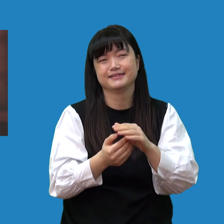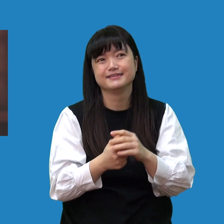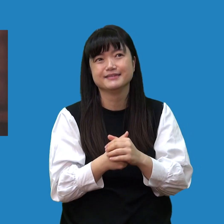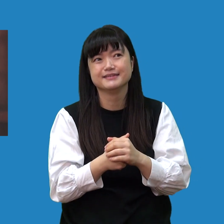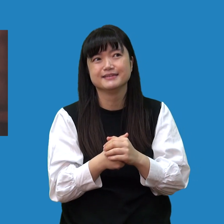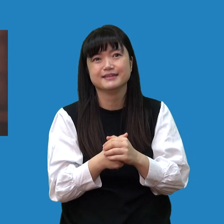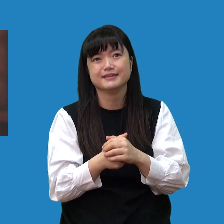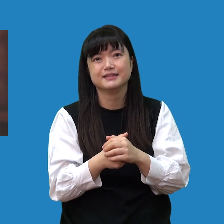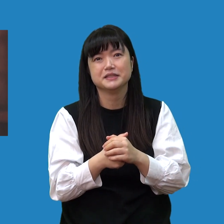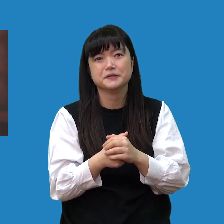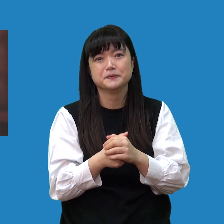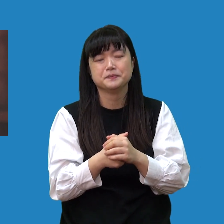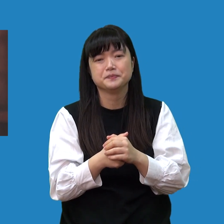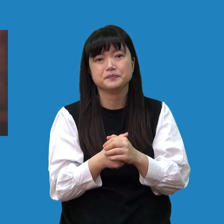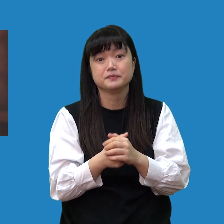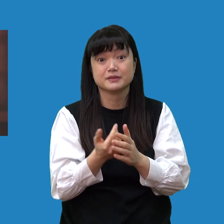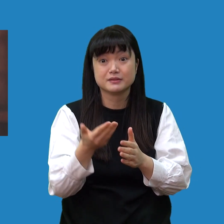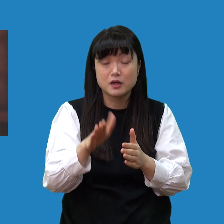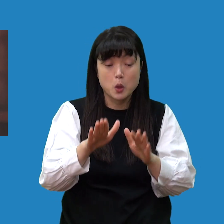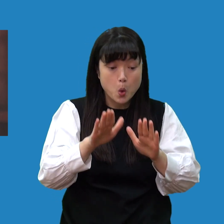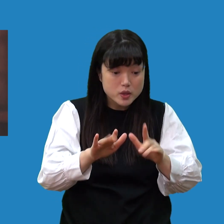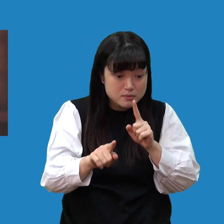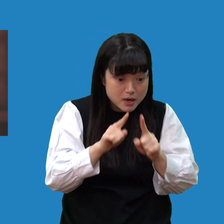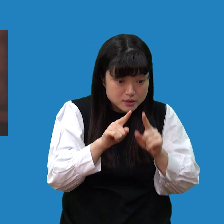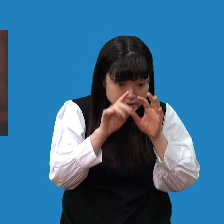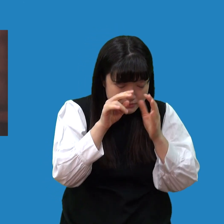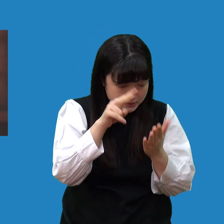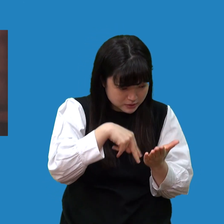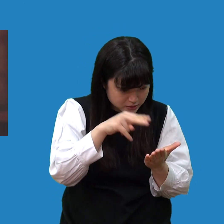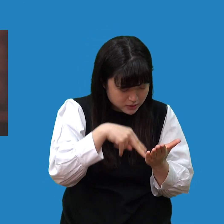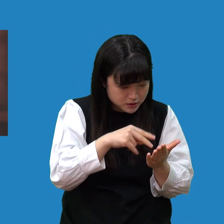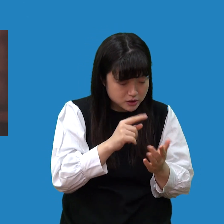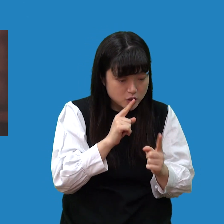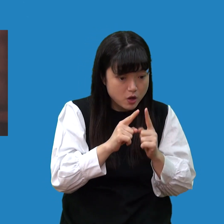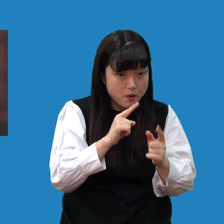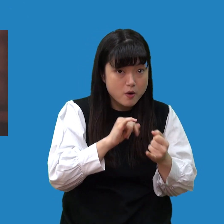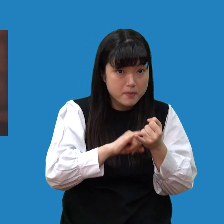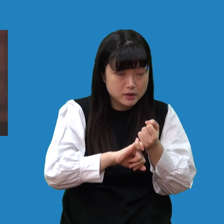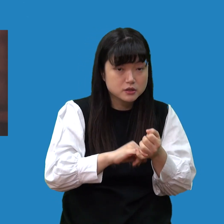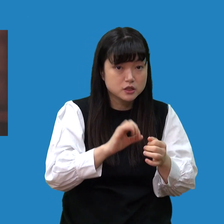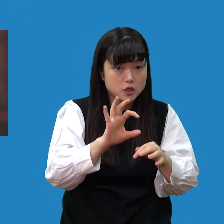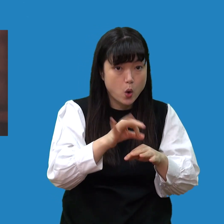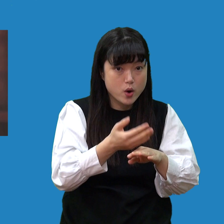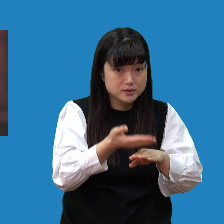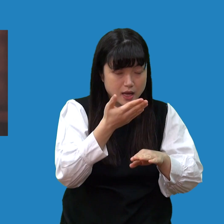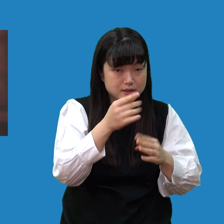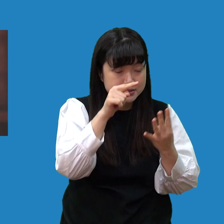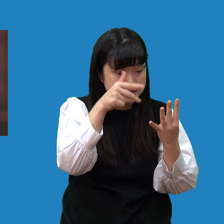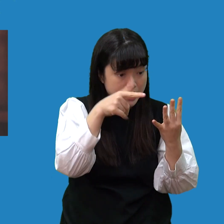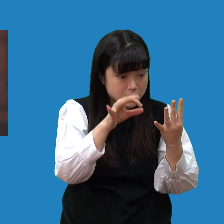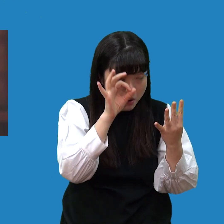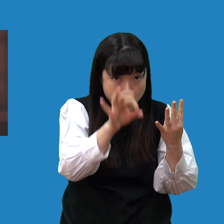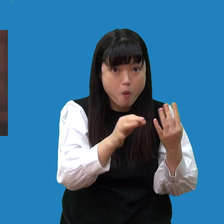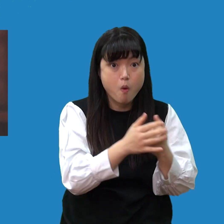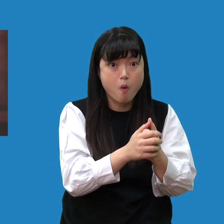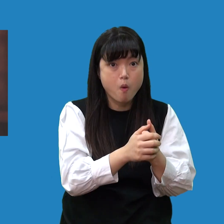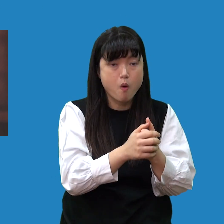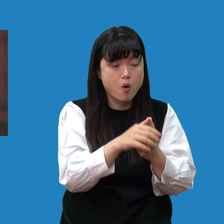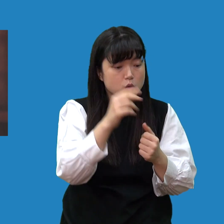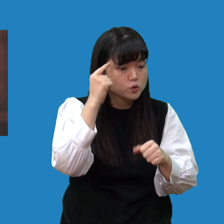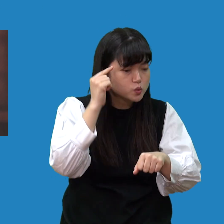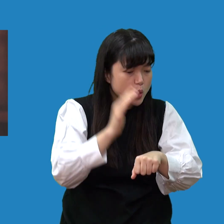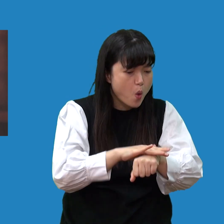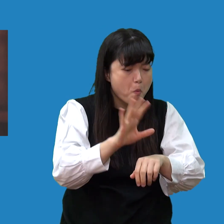있습니다. 그런데 오늘 우리가 함께 읽은 성경 본문 열왕기상 4장에는 옛날